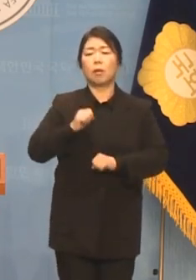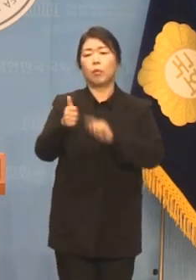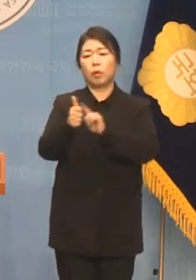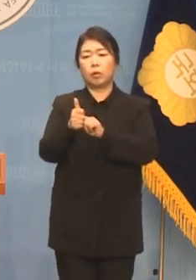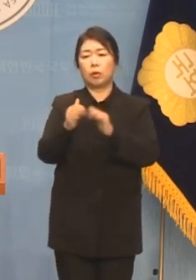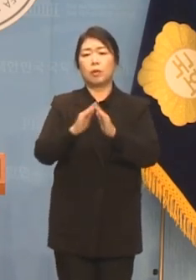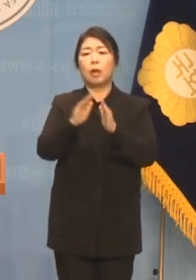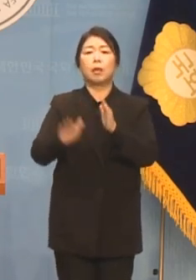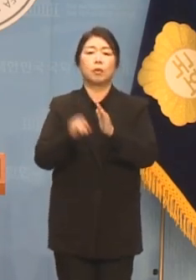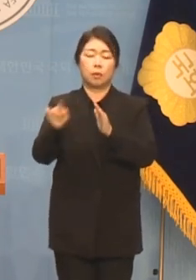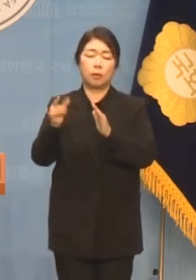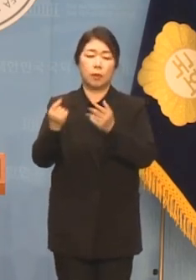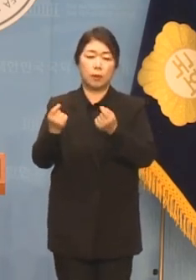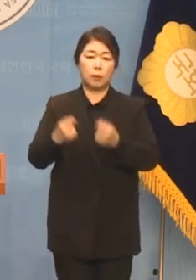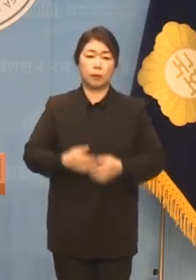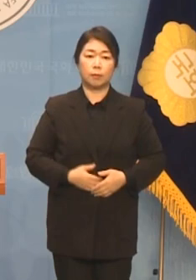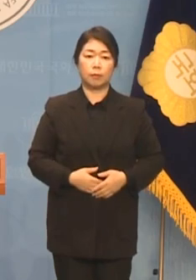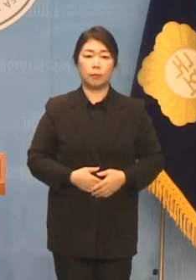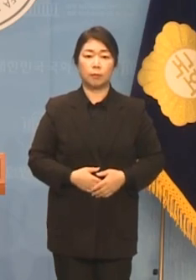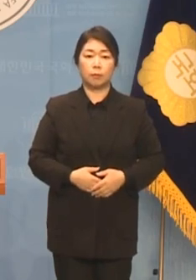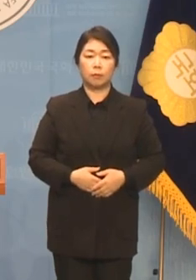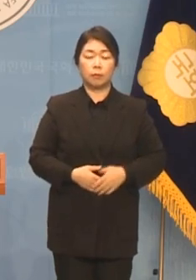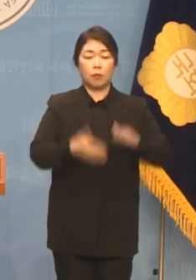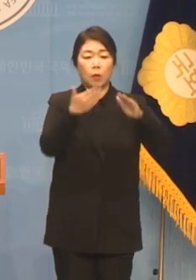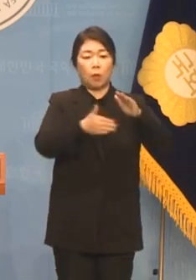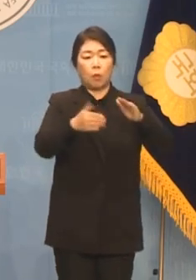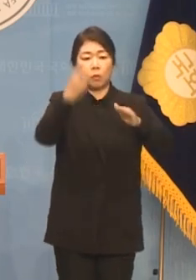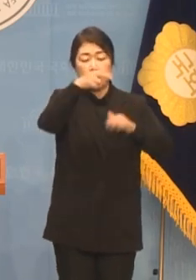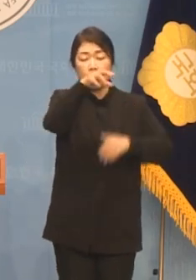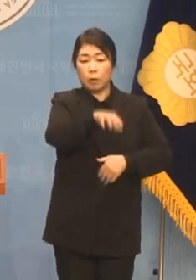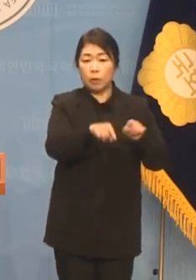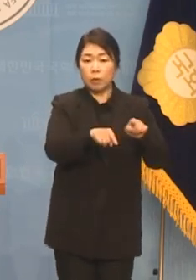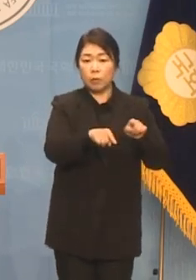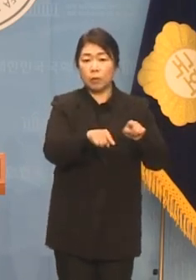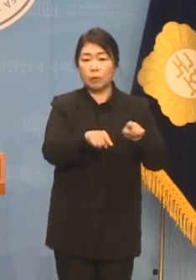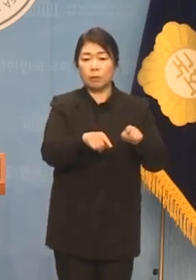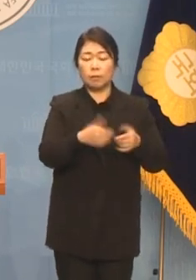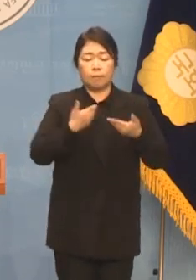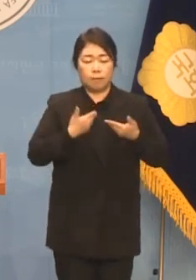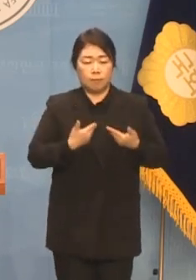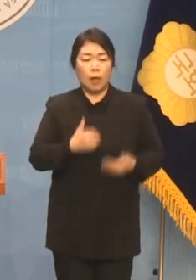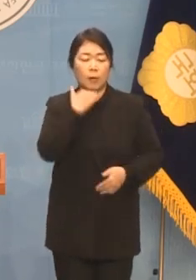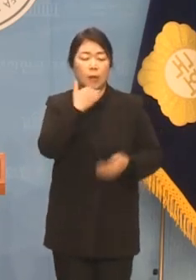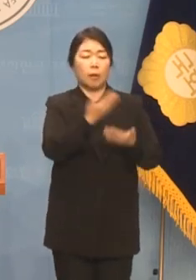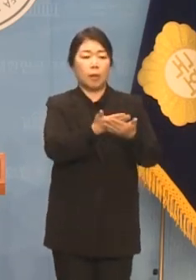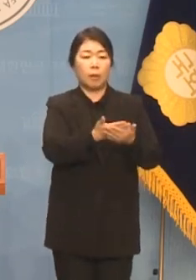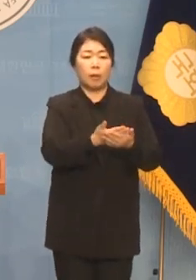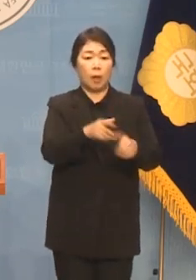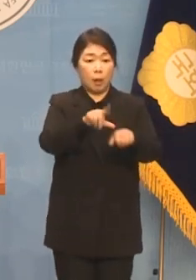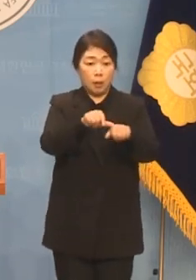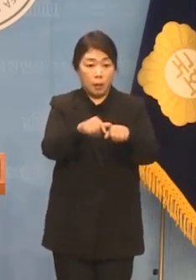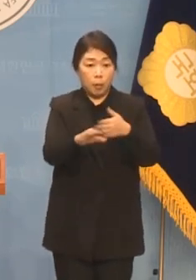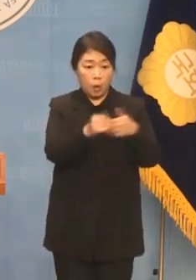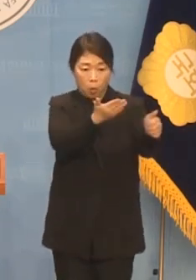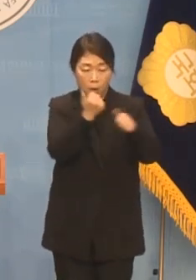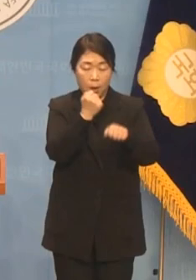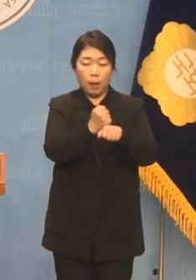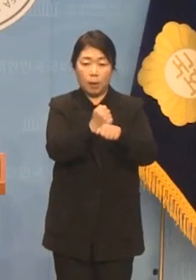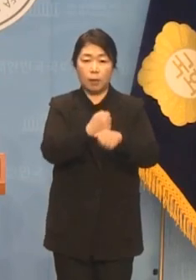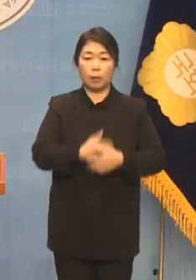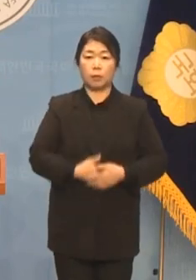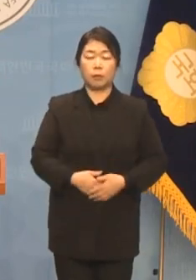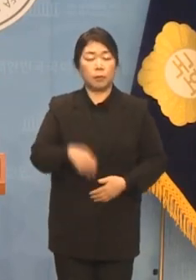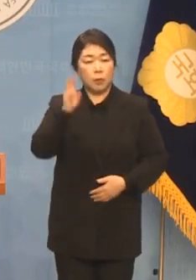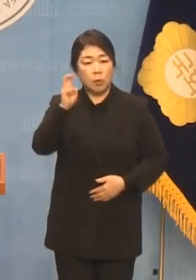유가족 있니다 공수처 수사는 얌전히 기다리십시오 때가 되면 부를 것입니다